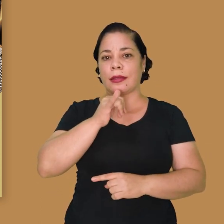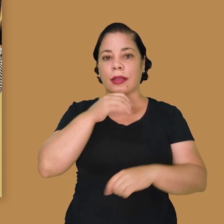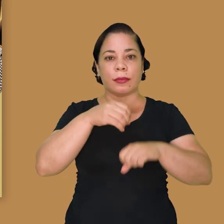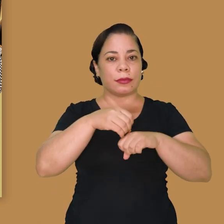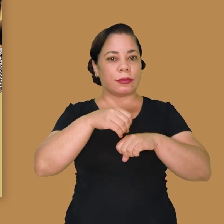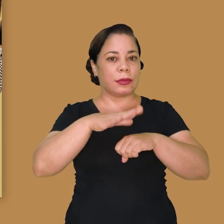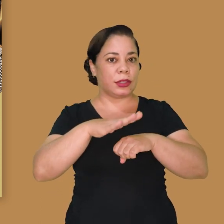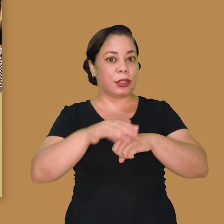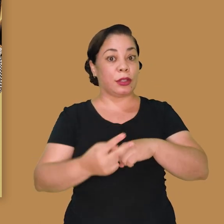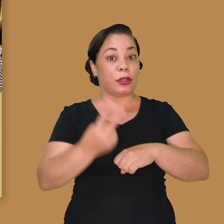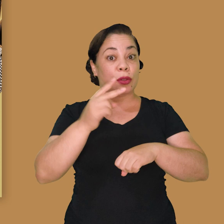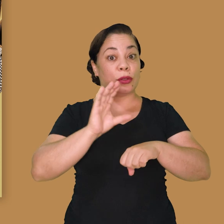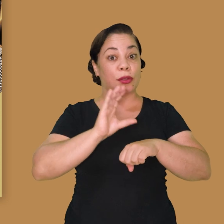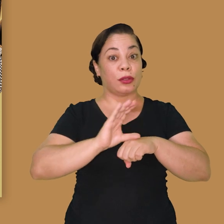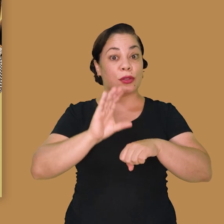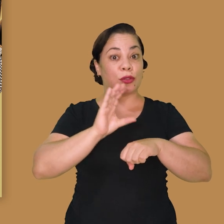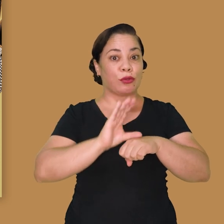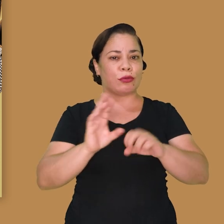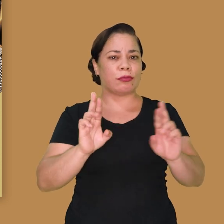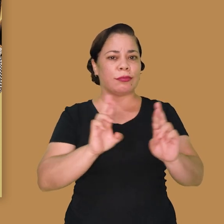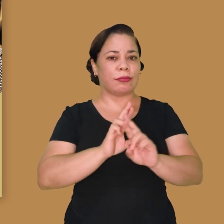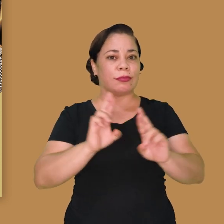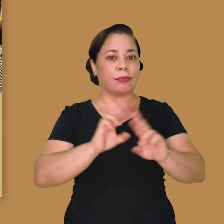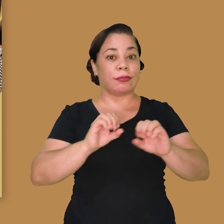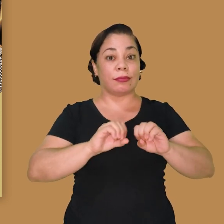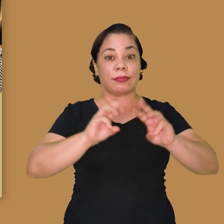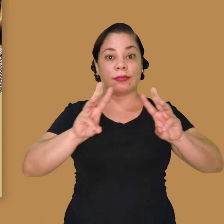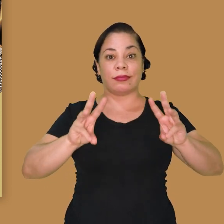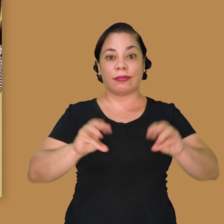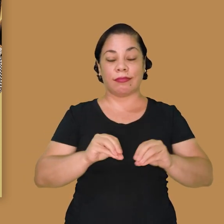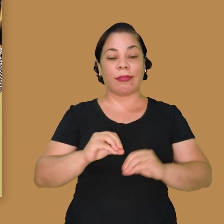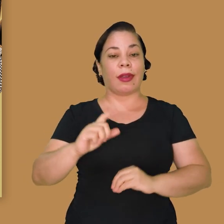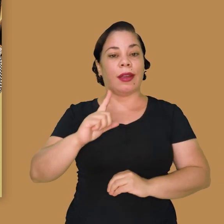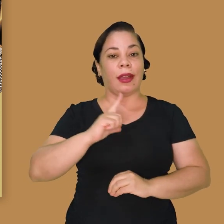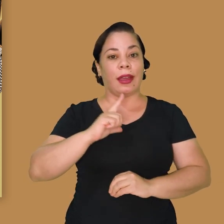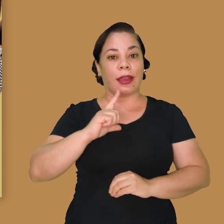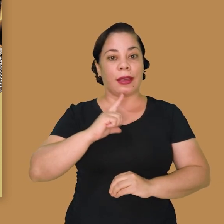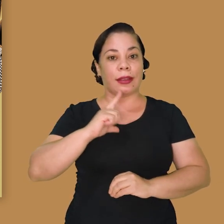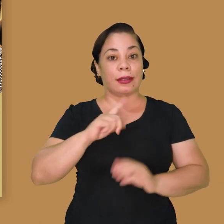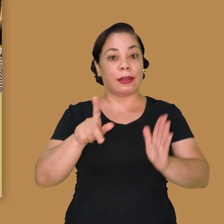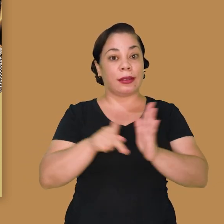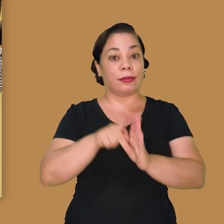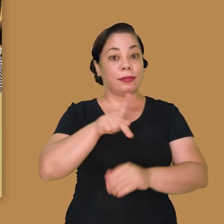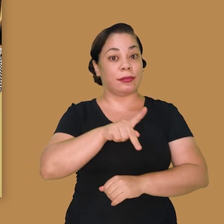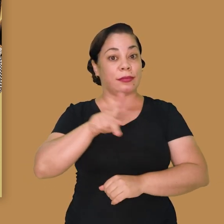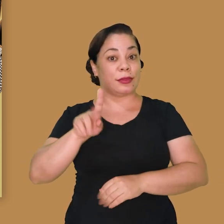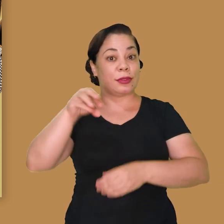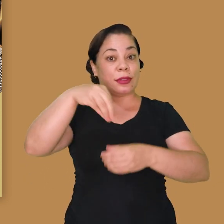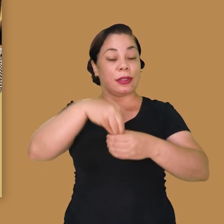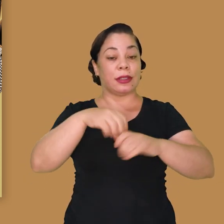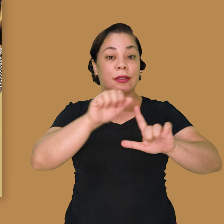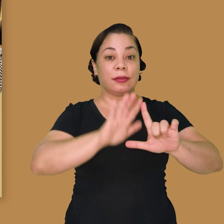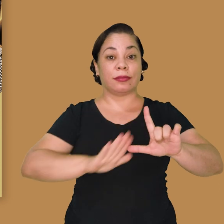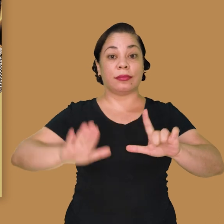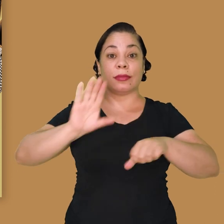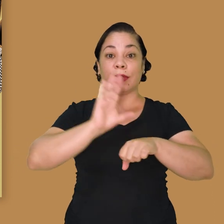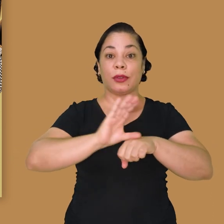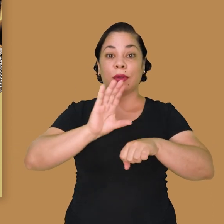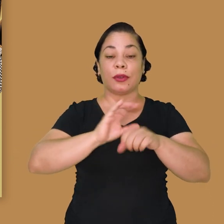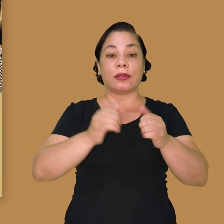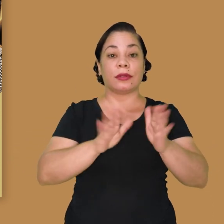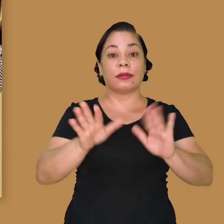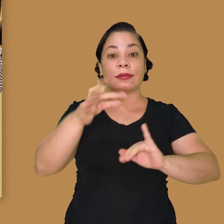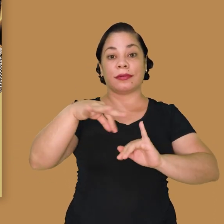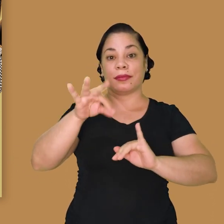um exemplo e a dica de dois cursos relacionados ao Moodle disponíveis para educadores na nossa plataforma